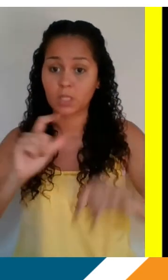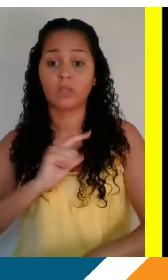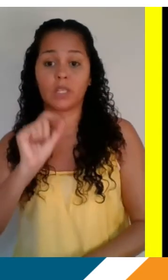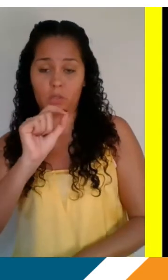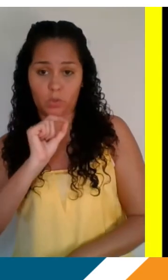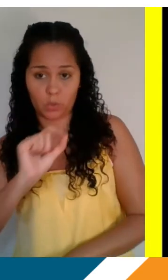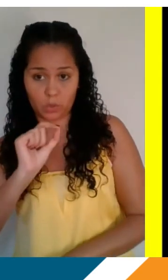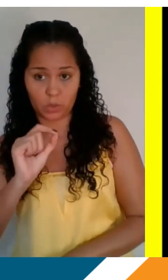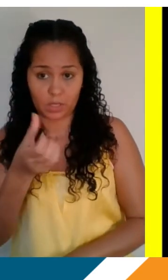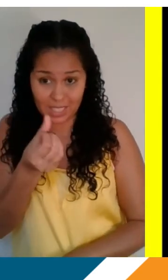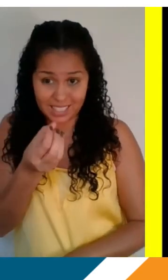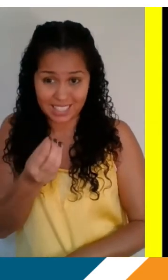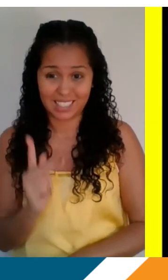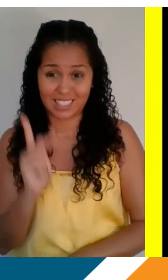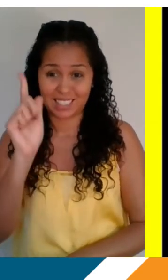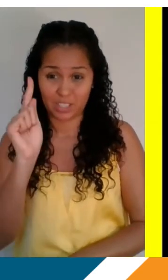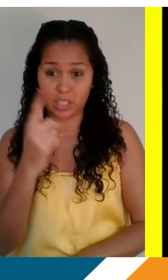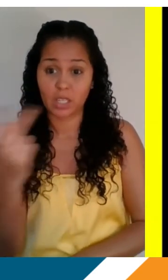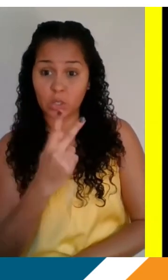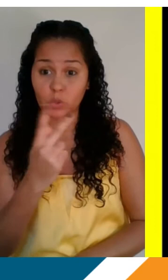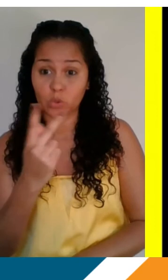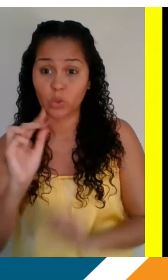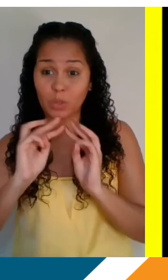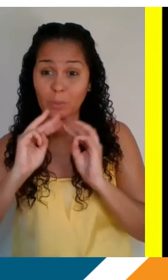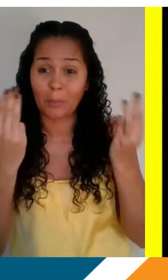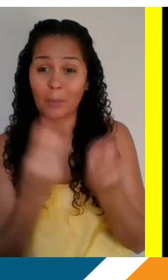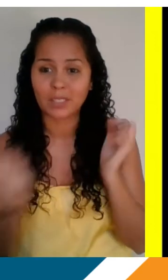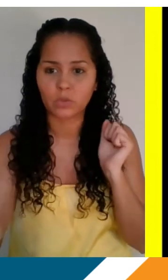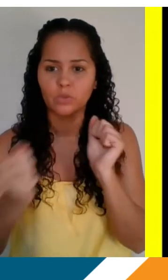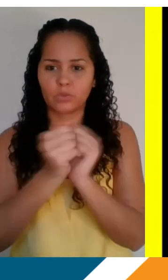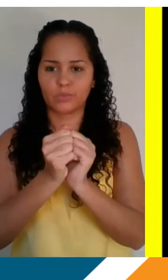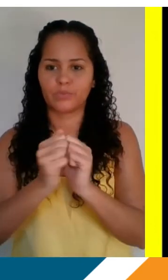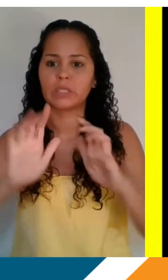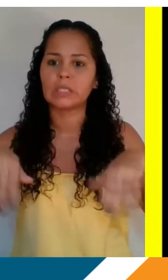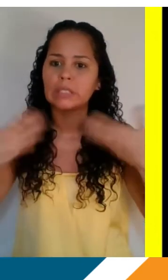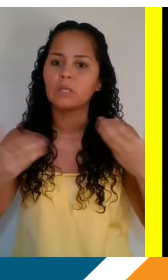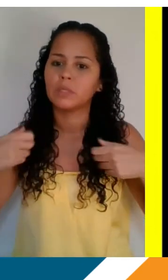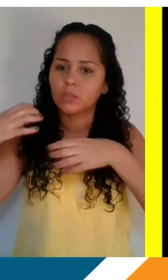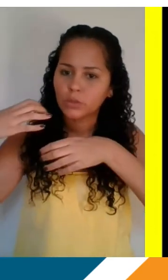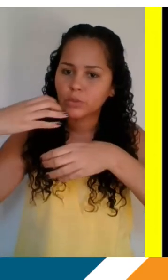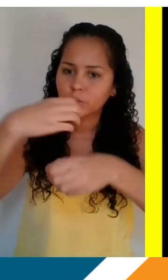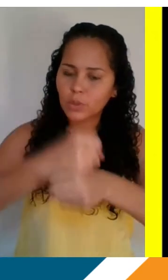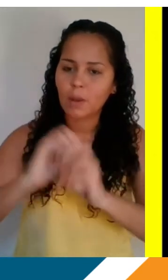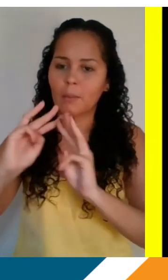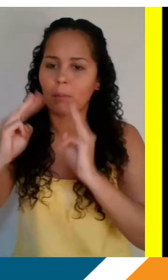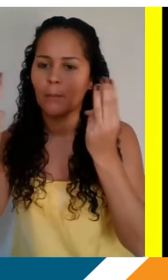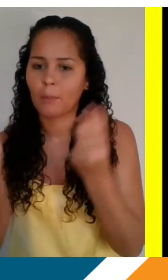ó. 60 kg é a massa dos dois juntos. Então, eu vou somar massa do